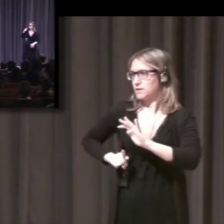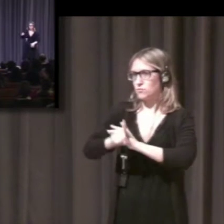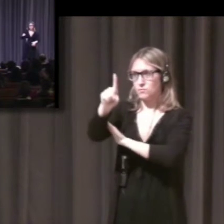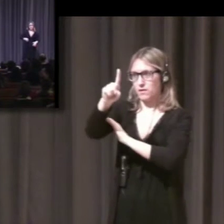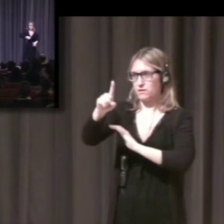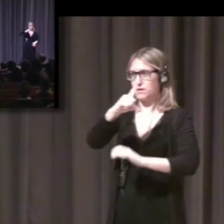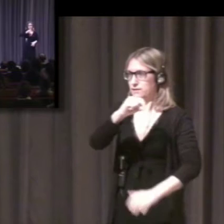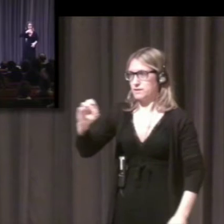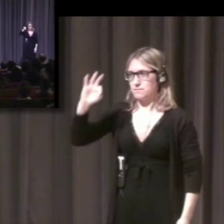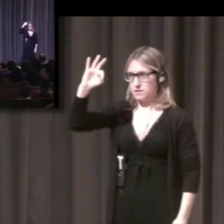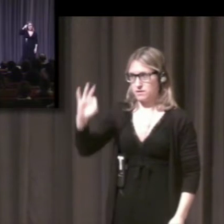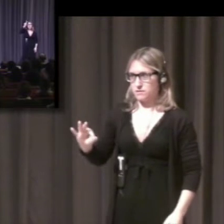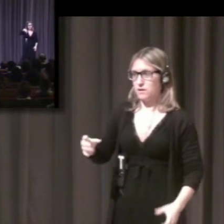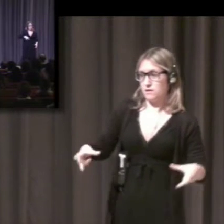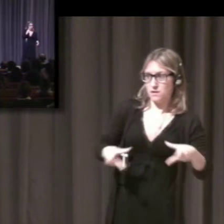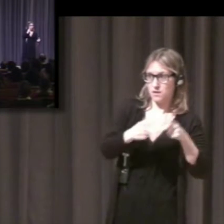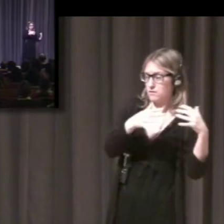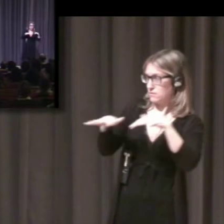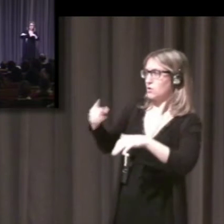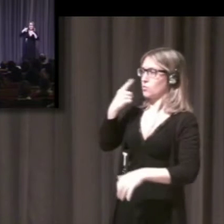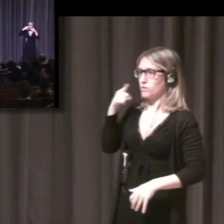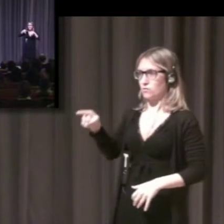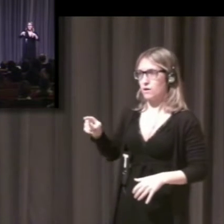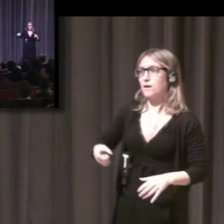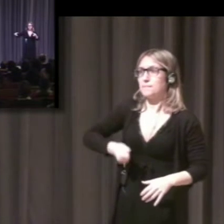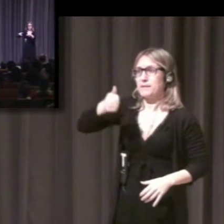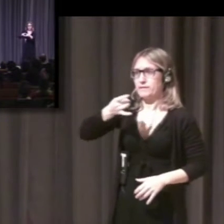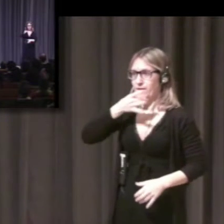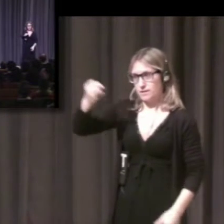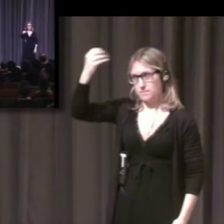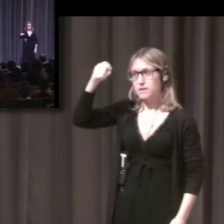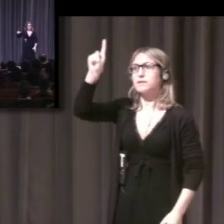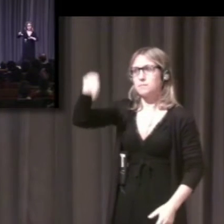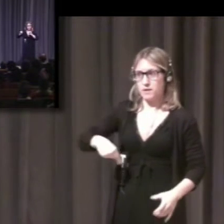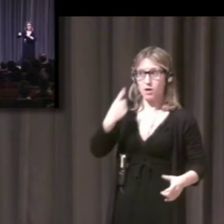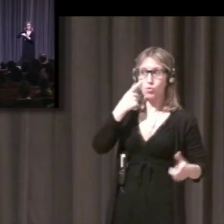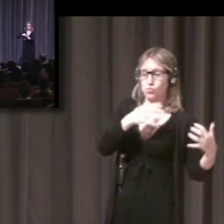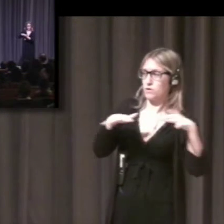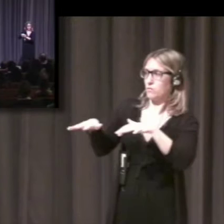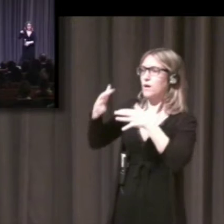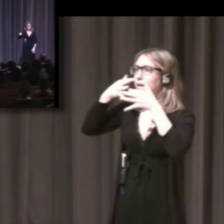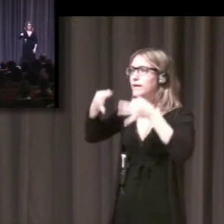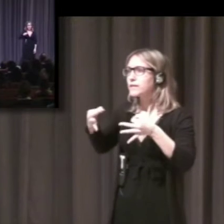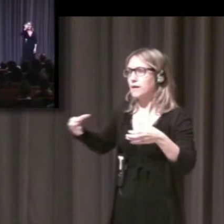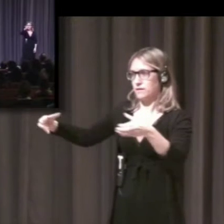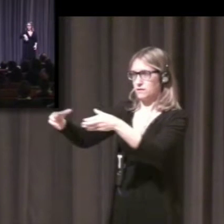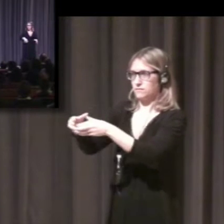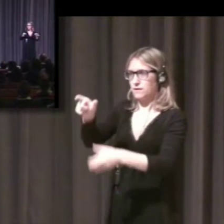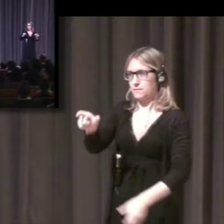i a més a més sigui coneguda també la realitat d'aquestes persones i d'aquesta llengua. A Catalunya, si jo no estic